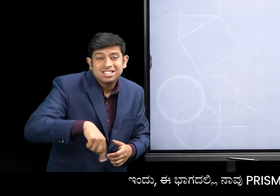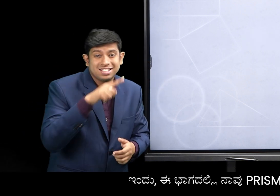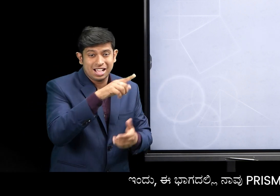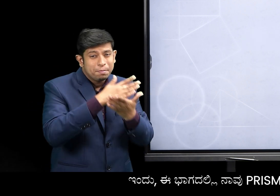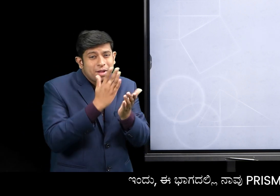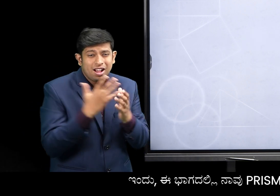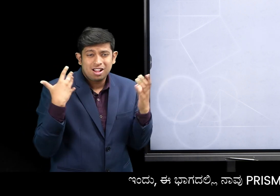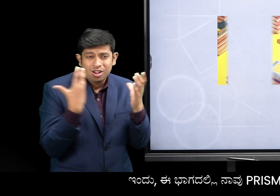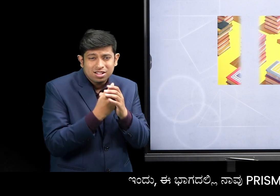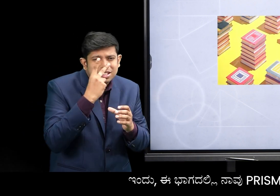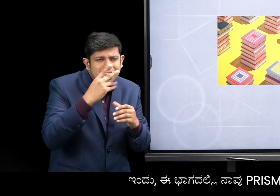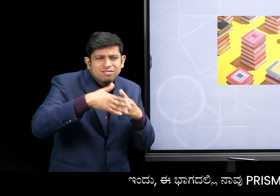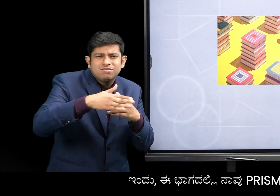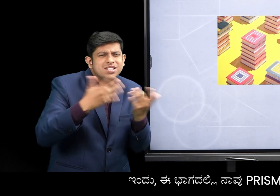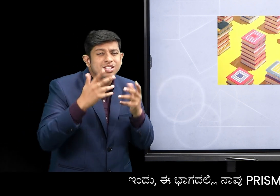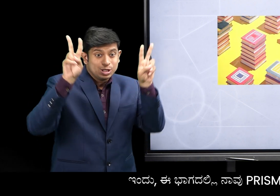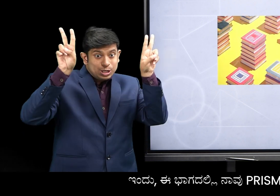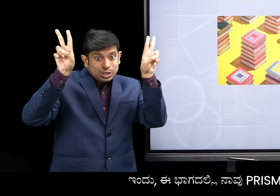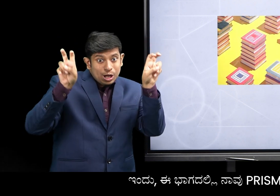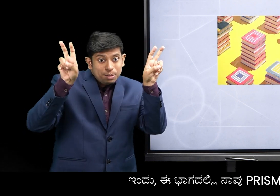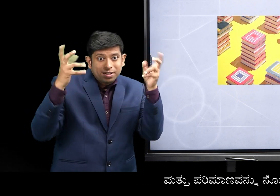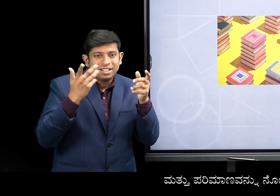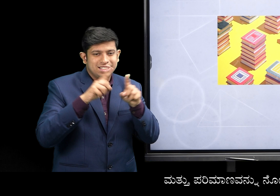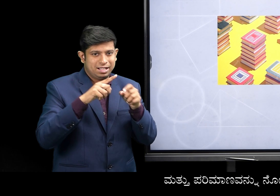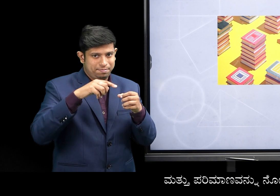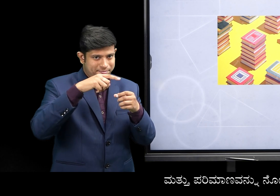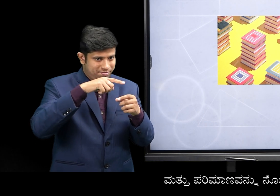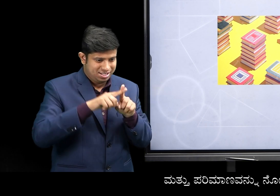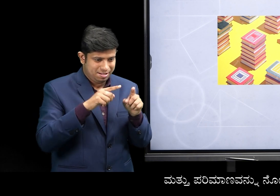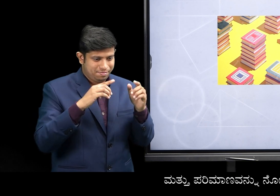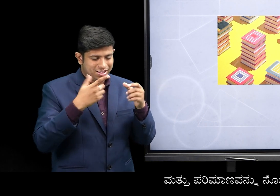ಇಂದು ಈ ಭಾಗದಲ್ಲಿ ನಾವು ಪ್ರಿಸಂ ಮೇಲ್ಮೈ ಪ್ರದೇಶ ಮತ್ತು ಪರಿಮಾಣವನ್ನ ನೋಡಲಿದ್ದೇವೆ.